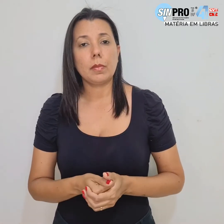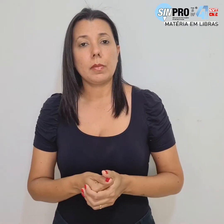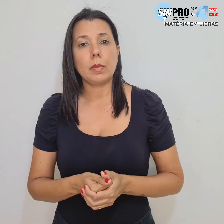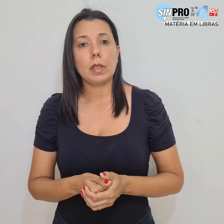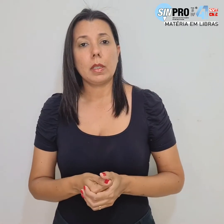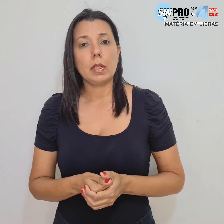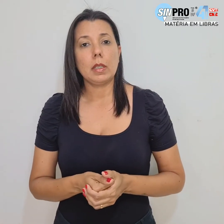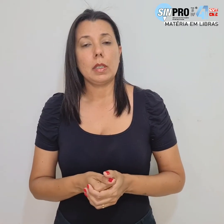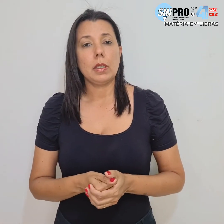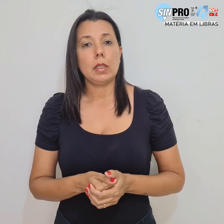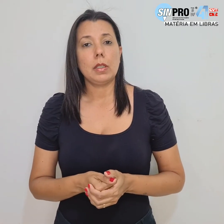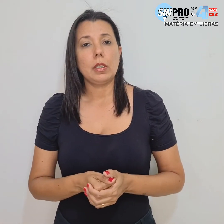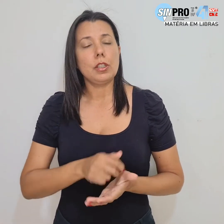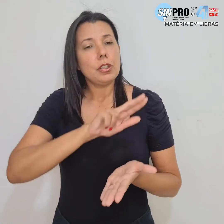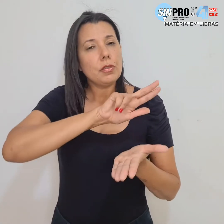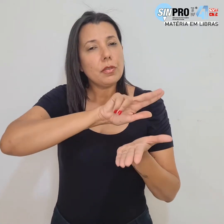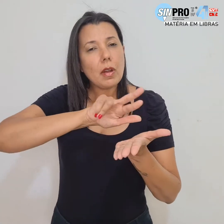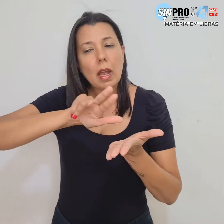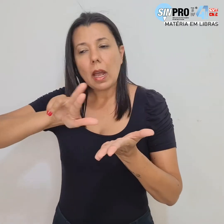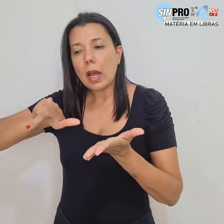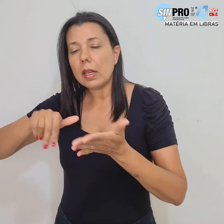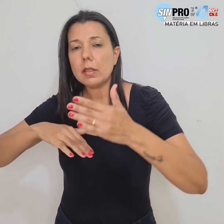das demais categorias,